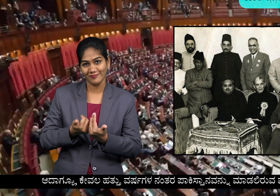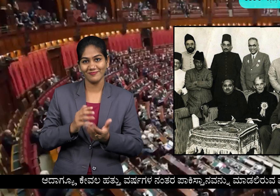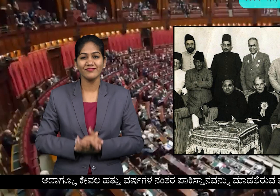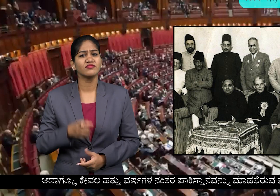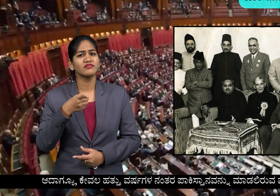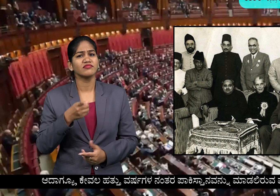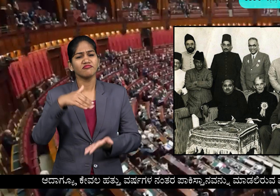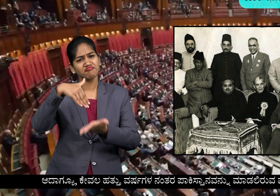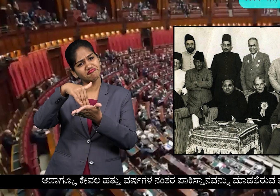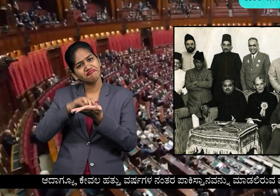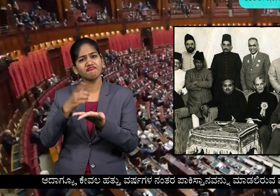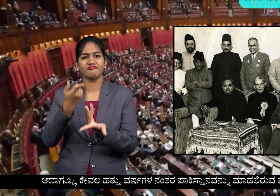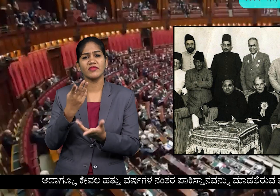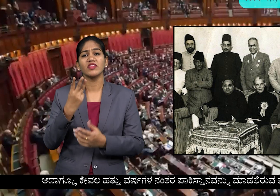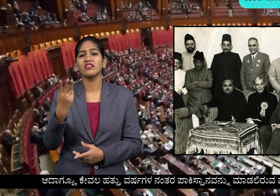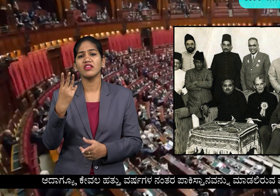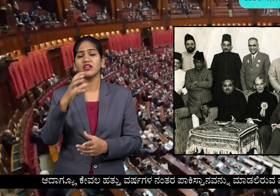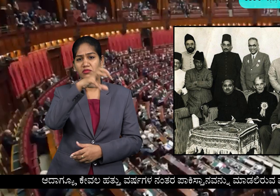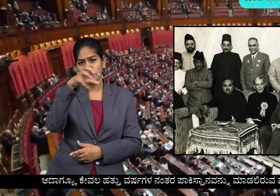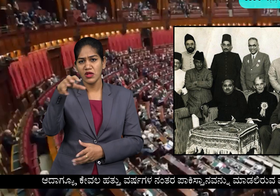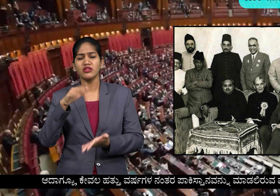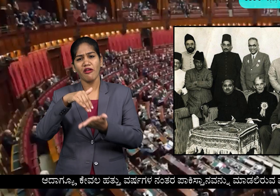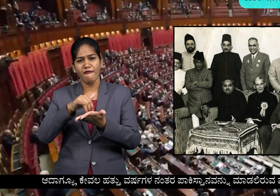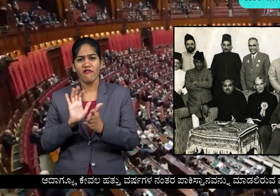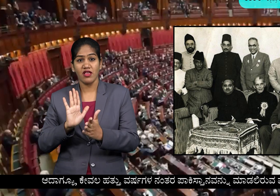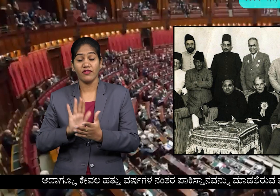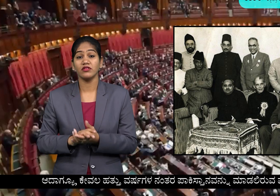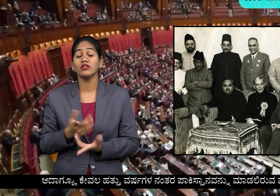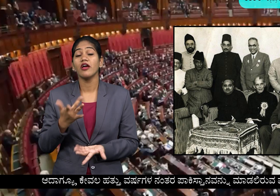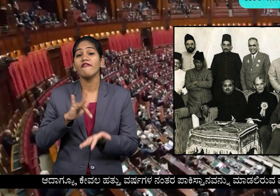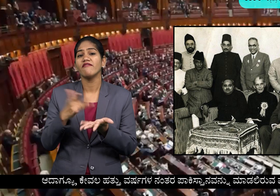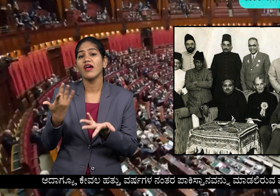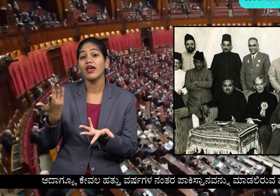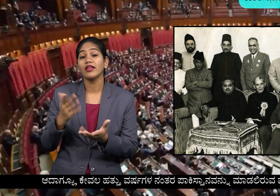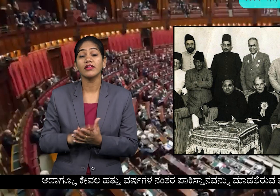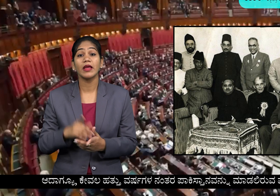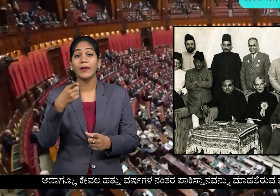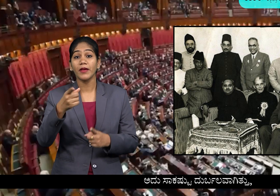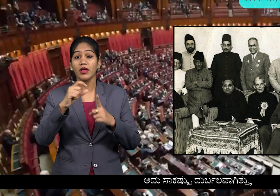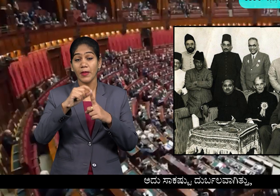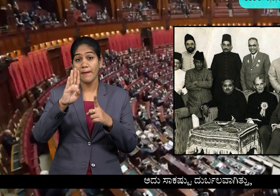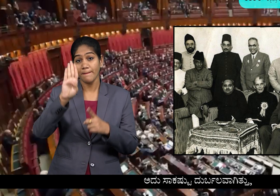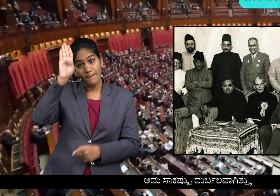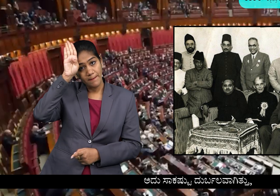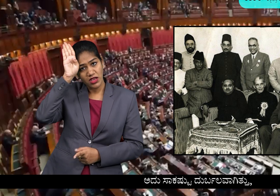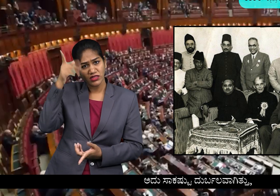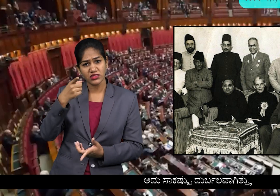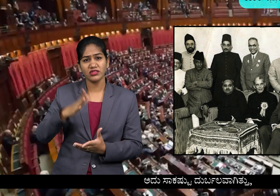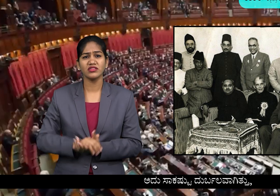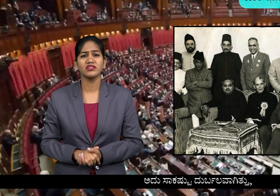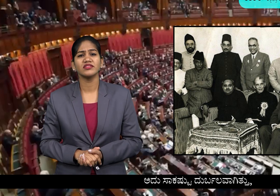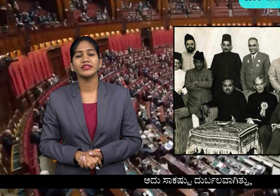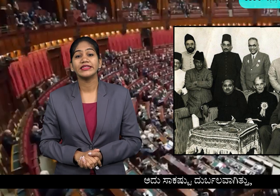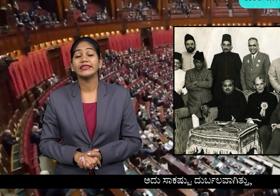ಆದಾಗ್ಯೂ ಕೇವಲ 10 ವರ್ಷಗಳ ನಂತರ ಪಾಕಿಸ್ತಾನವನ್ನು ಮಾಡಲಿವರು 3 ಪ್ರಾಂತ್ಯಗಳಲ್ಲಿ ಅದು ಸಾಕಷ್ಟು